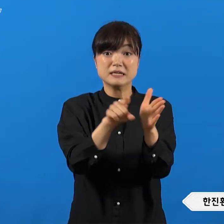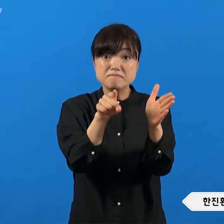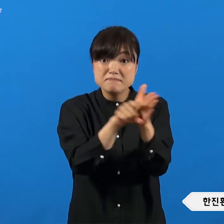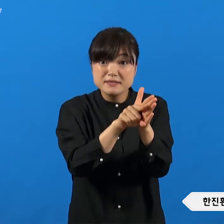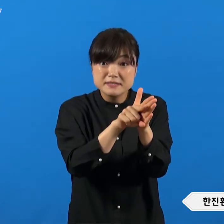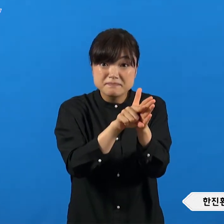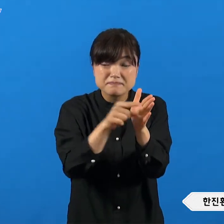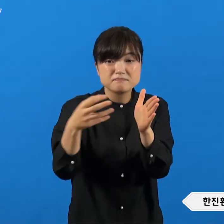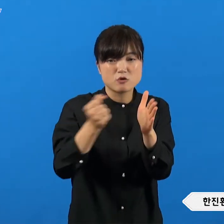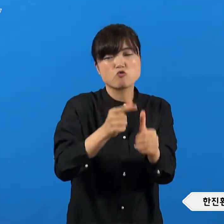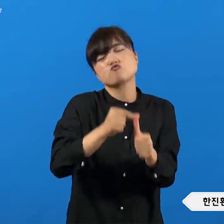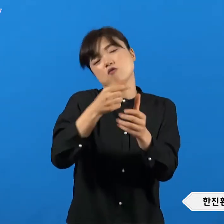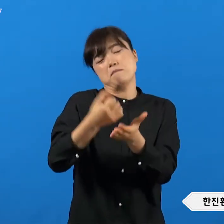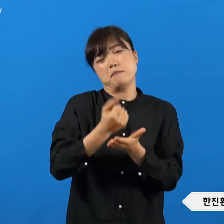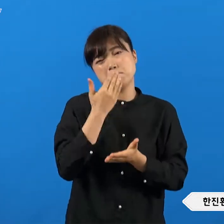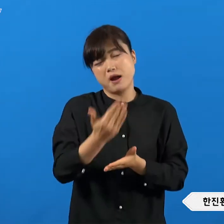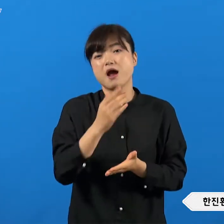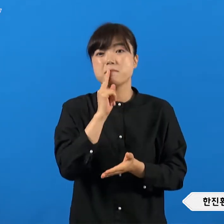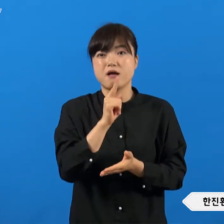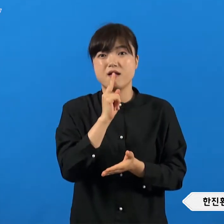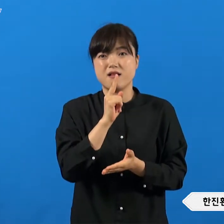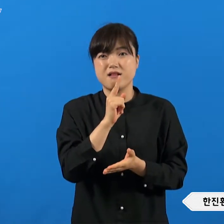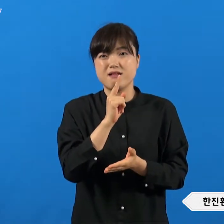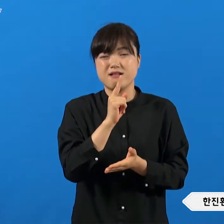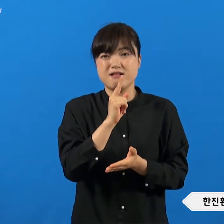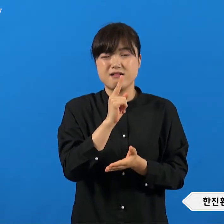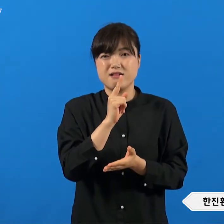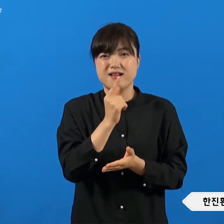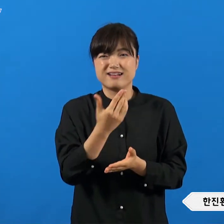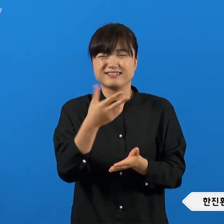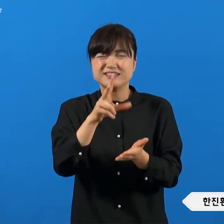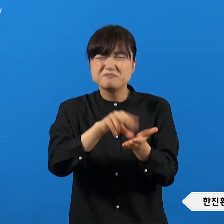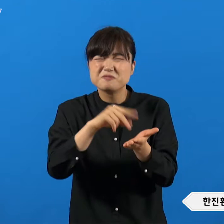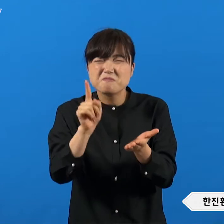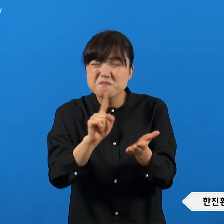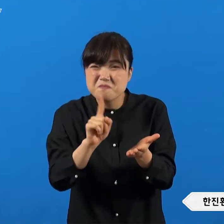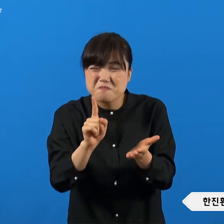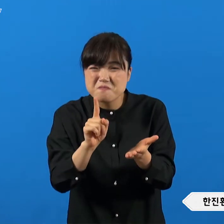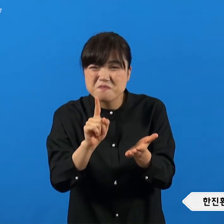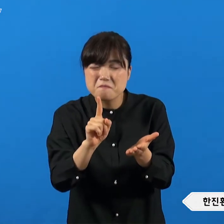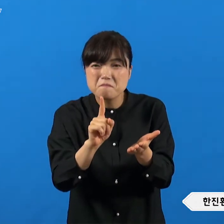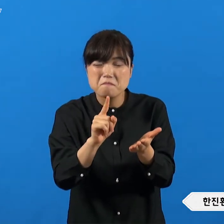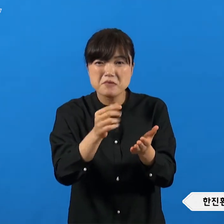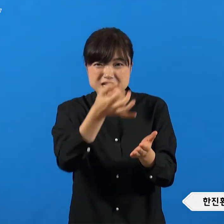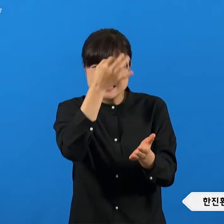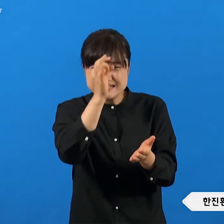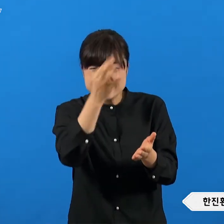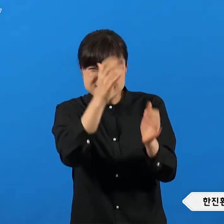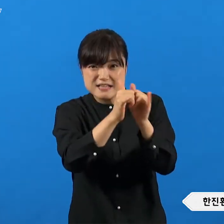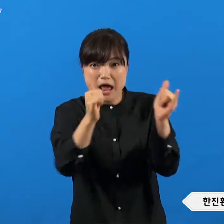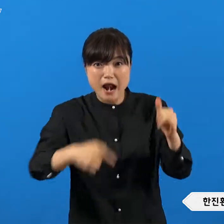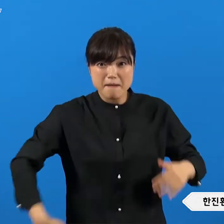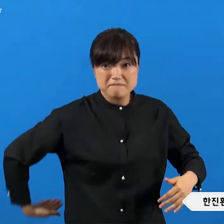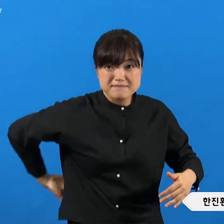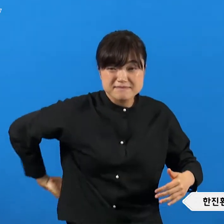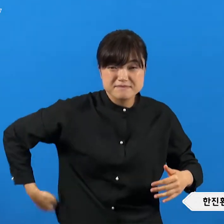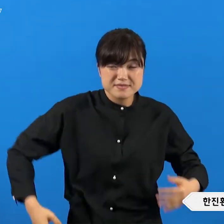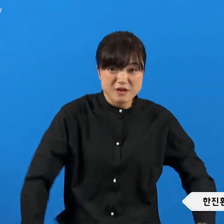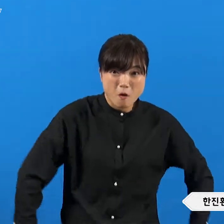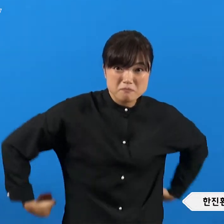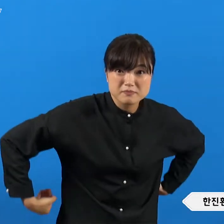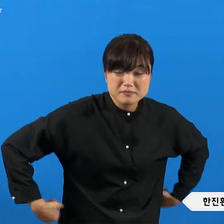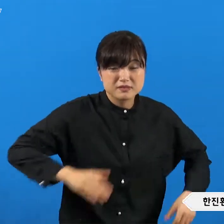그런 믿음으로 구원받는다고 했습니다. 그런데 문제는 그 고개사